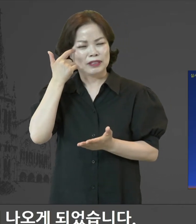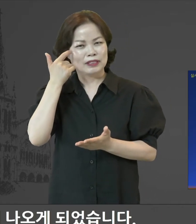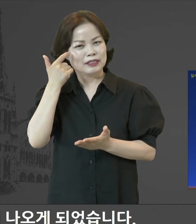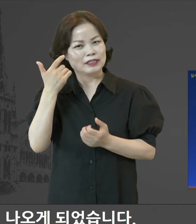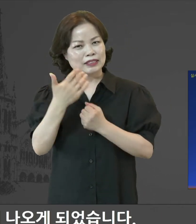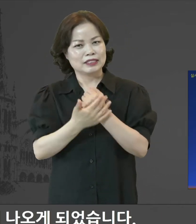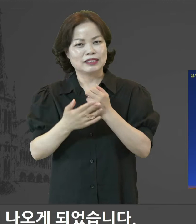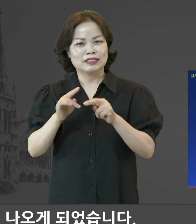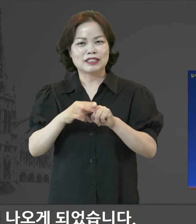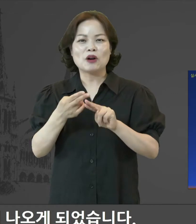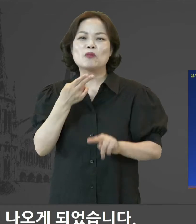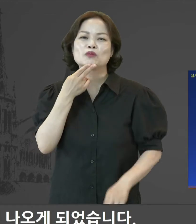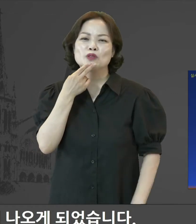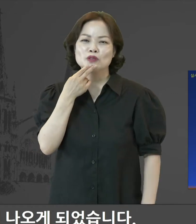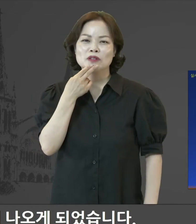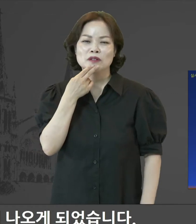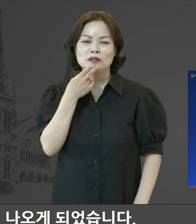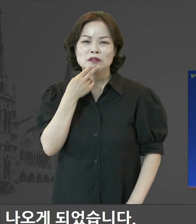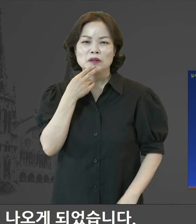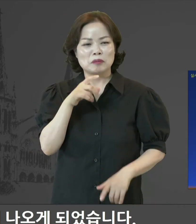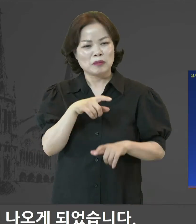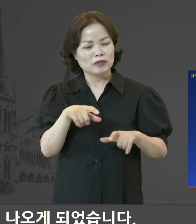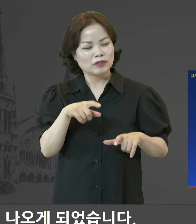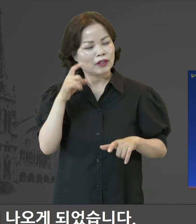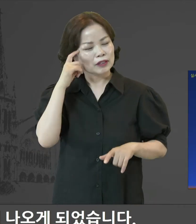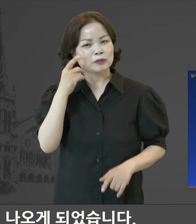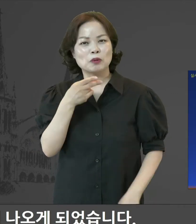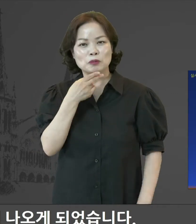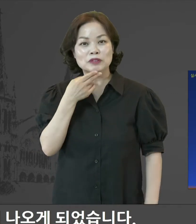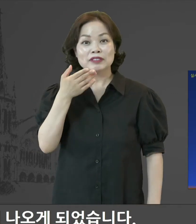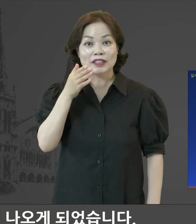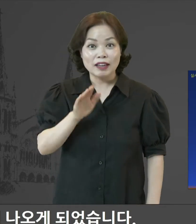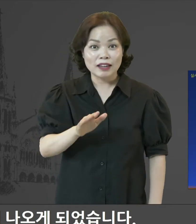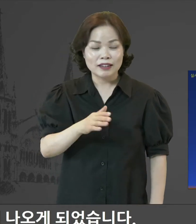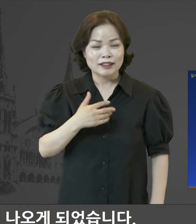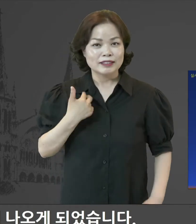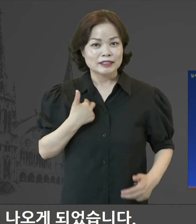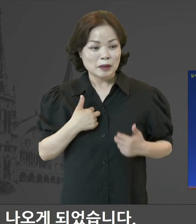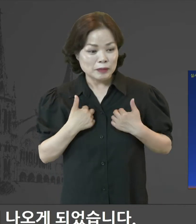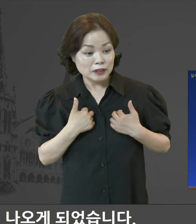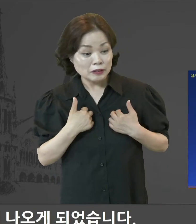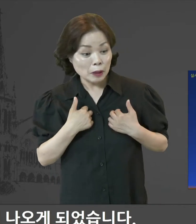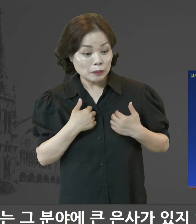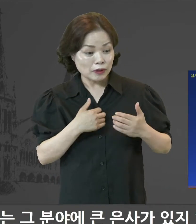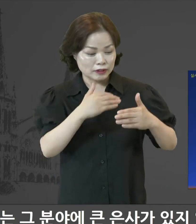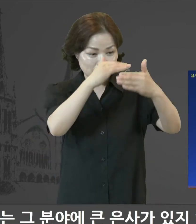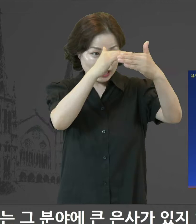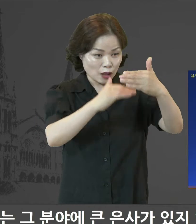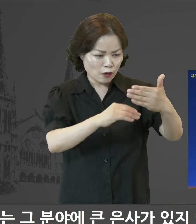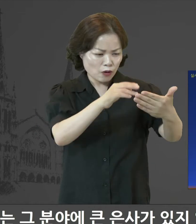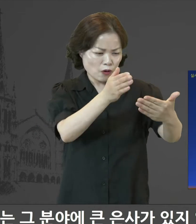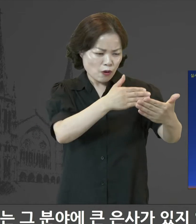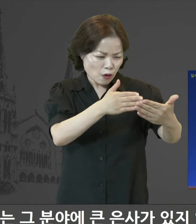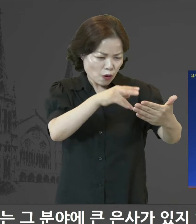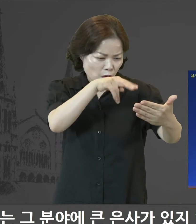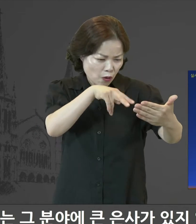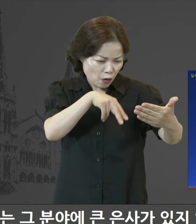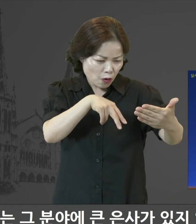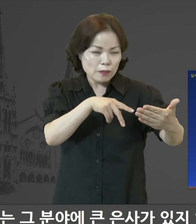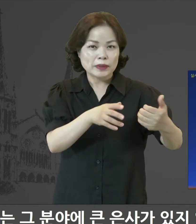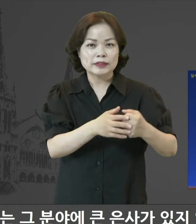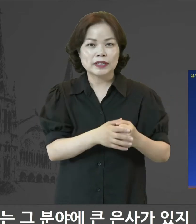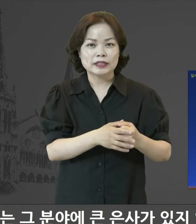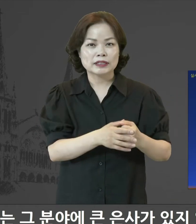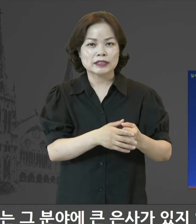은사가 있질 않아서 평소에 관심을 갖지 않는데, 이것은 재미있어서 기사를 한두 편 봤습니다.